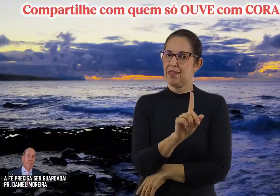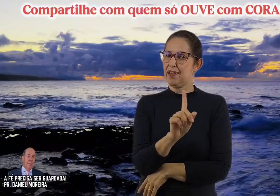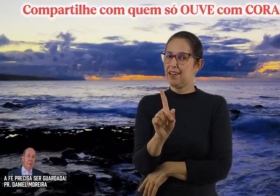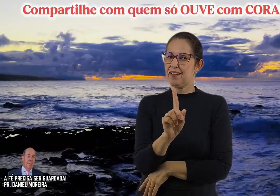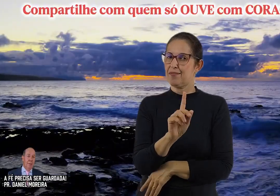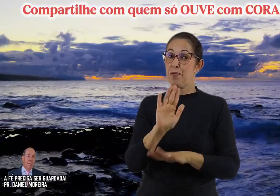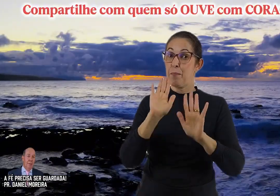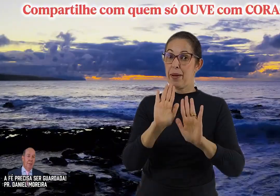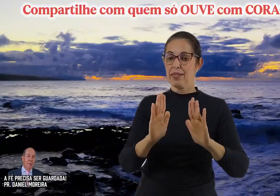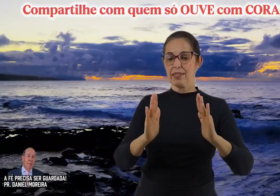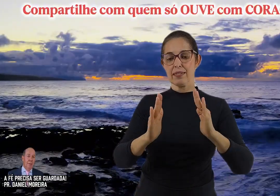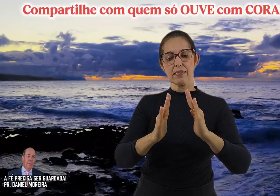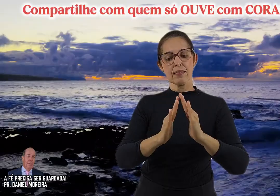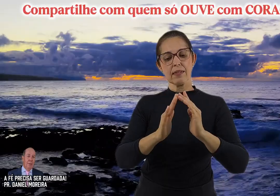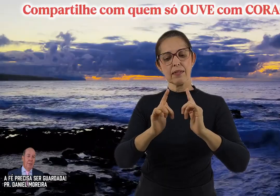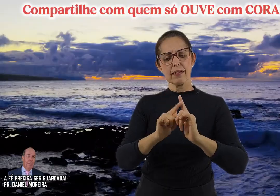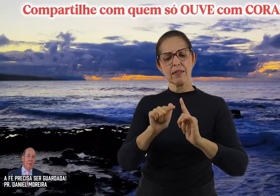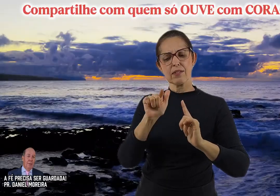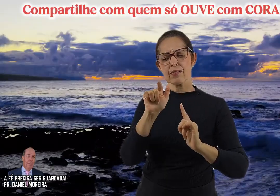Igreja fiel.